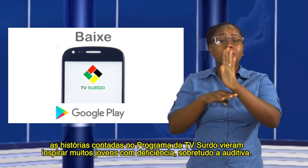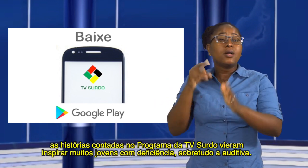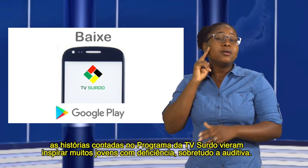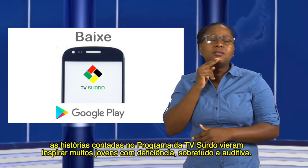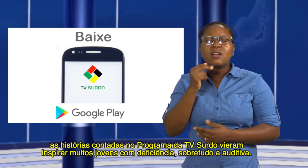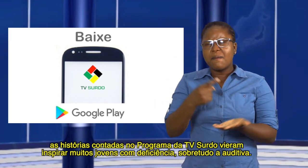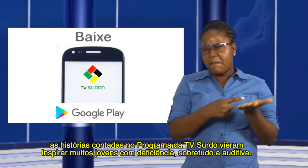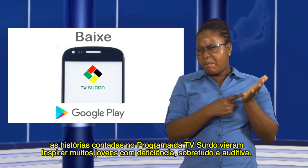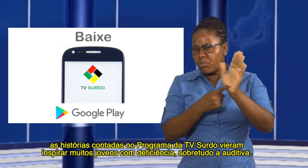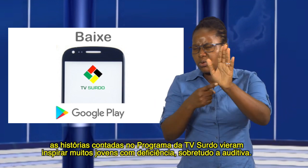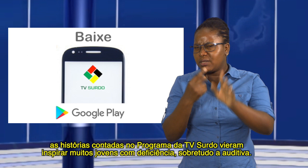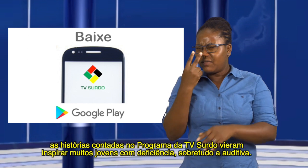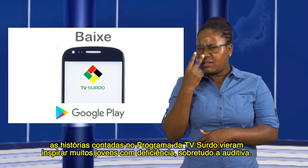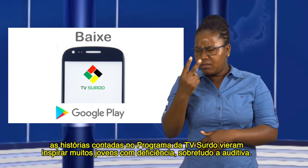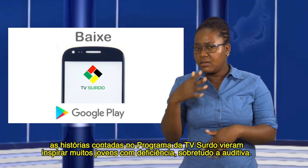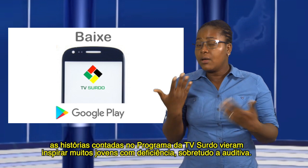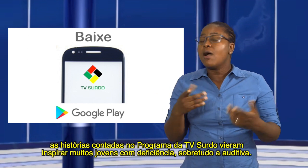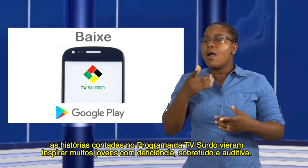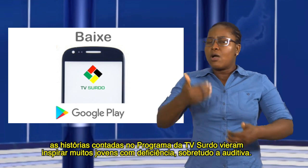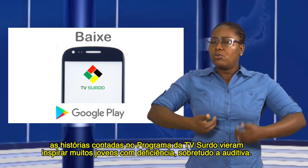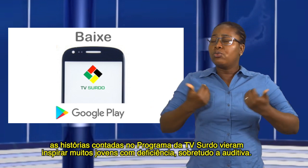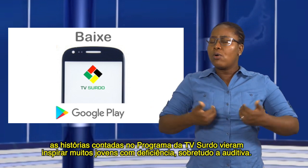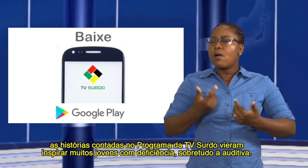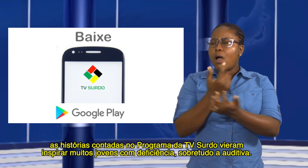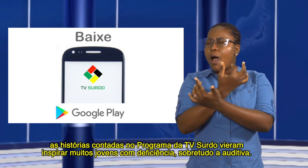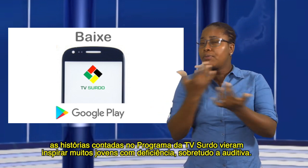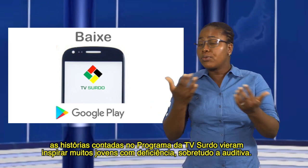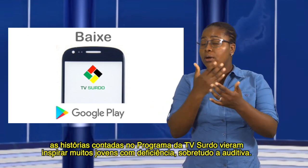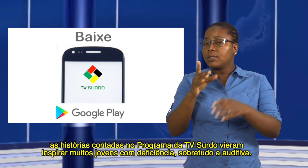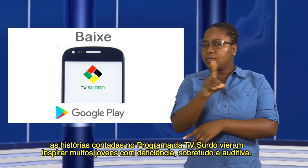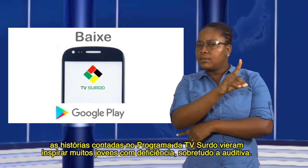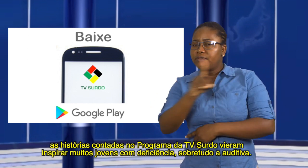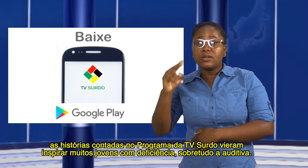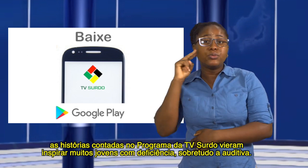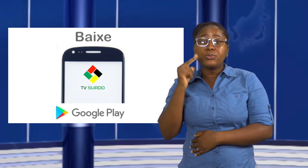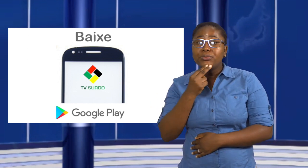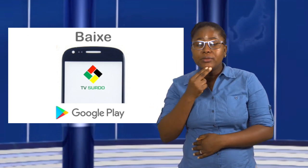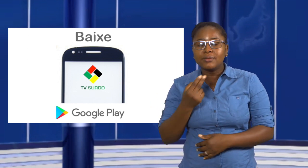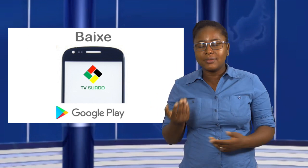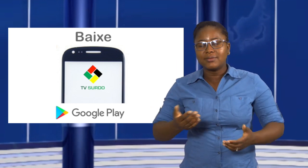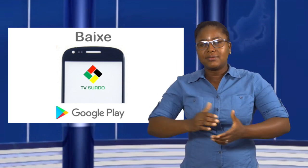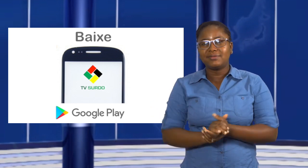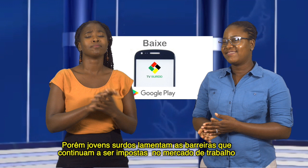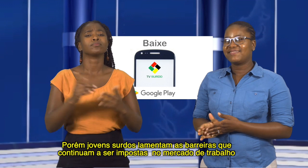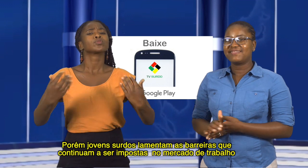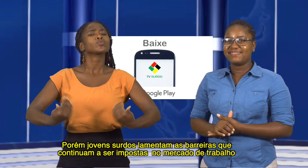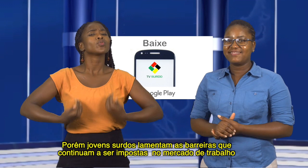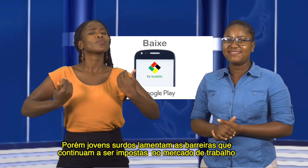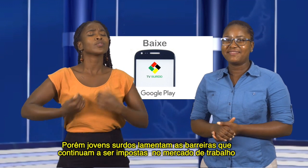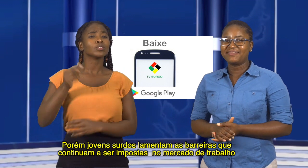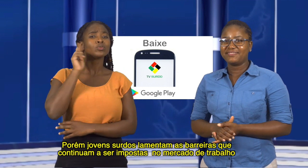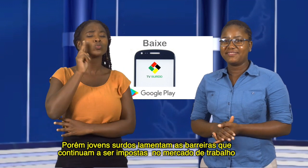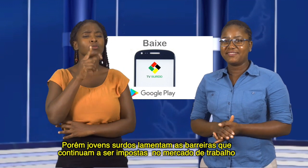contadas no programa da TV Surdo vieram inspirar muitos jovens com deficiência, sobretudo a auditiva.